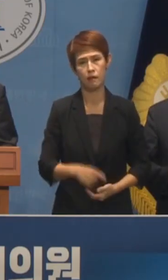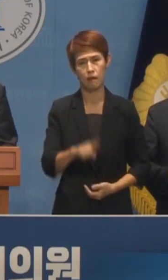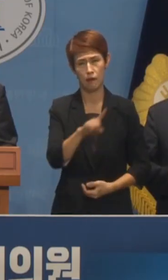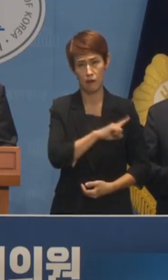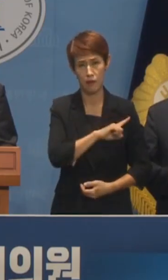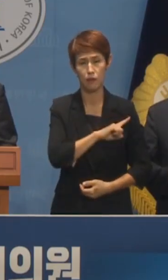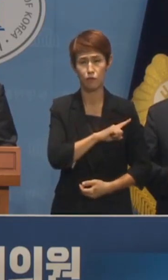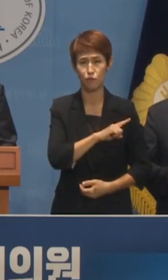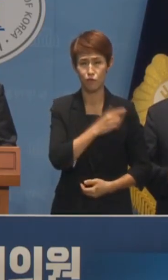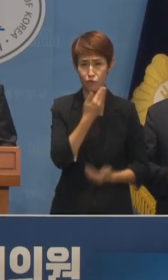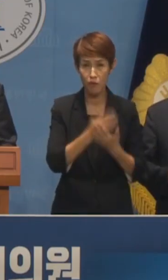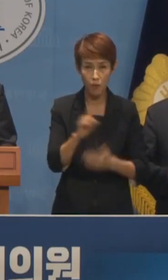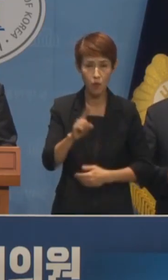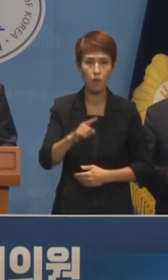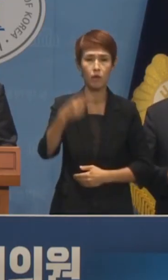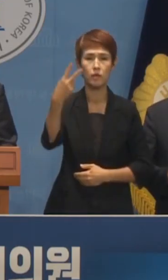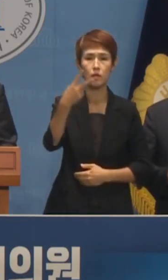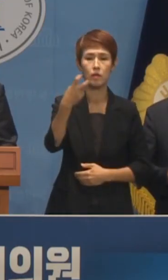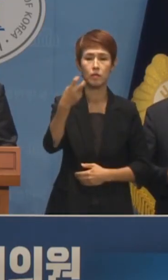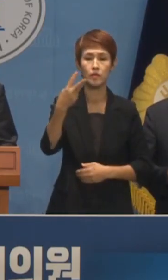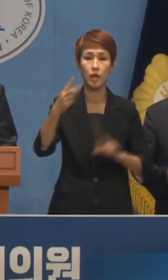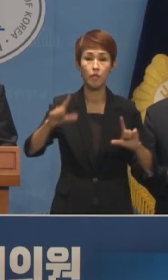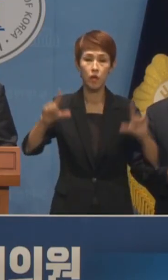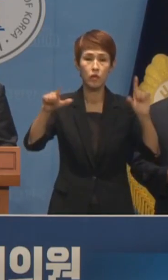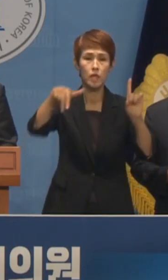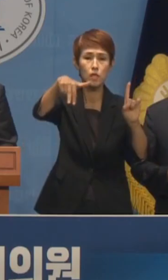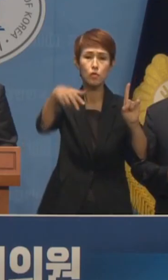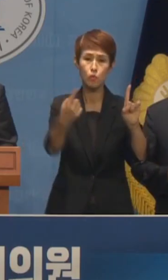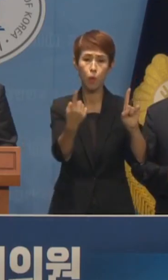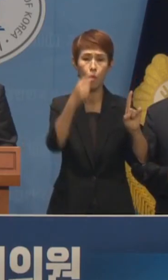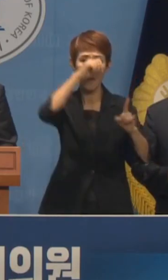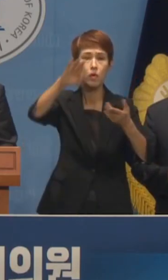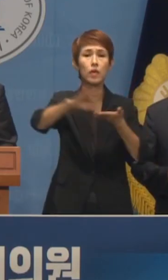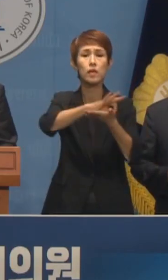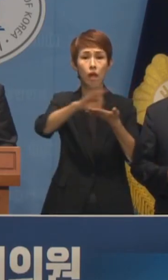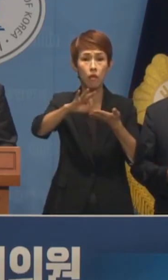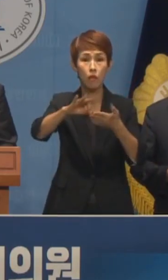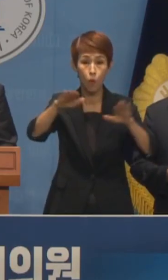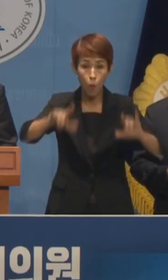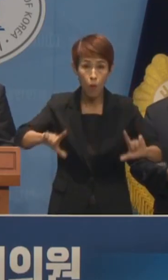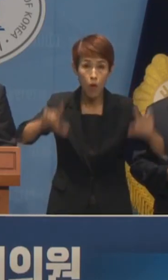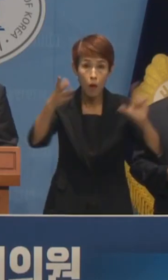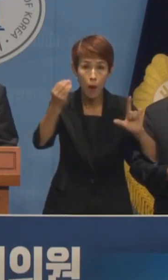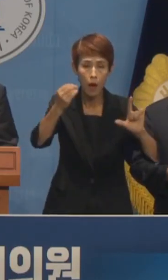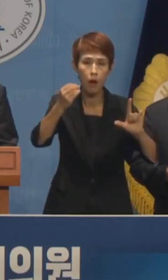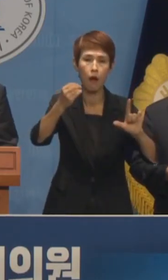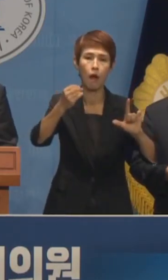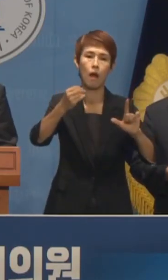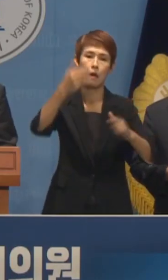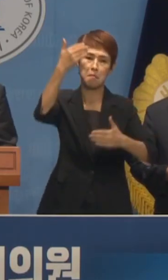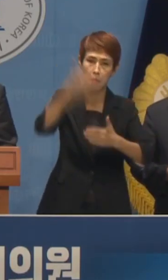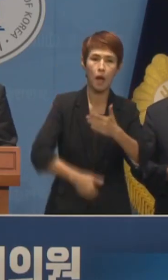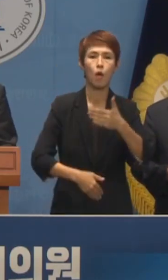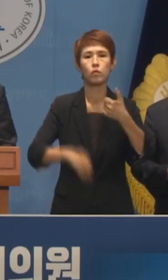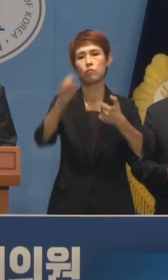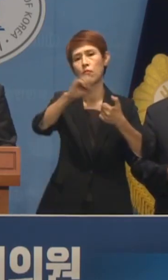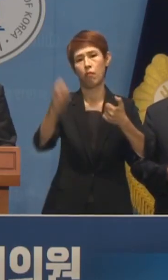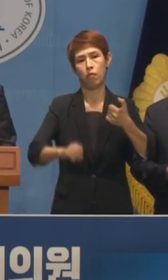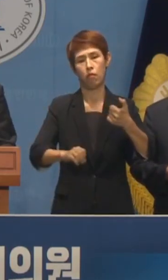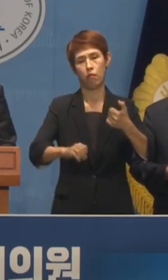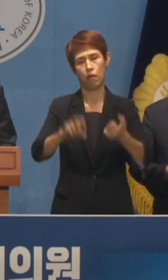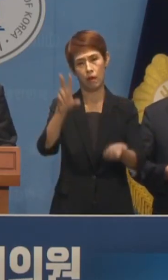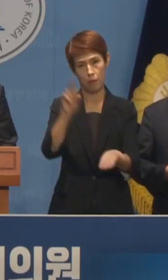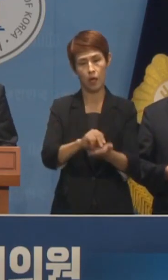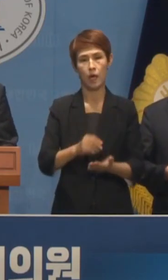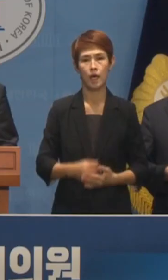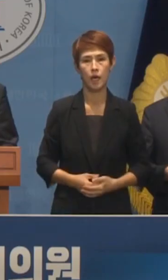단적인 예로 2023년 1조 원대에 육박했던 예산이 올해에는 반토막이 났습니다.